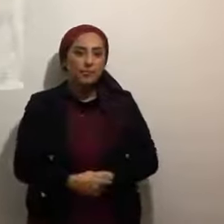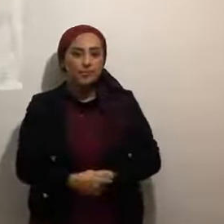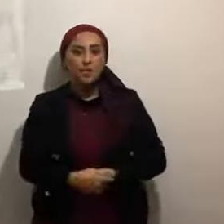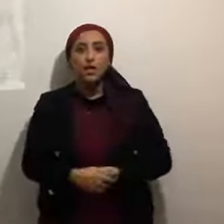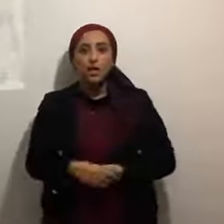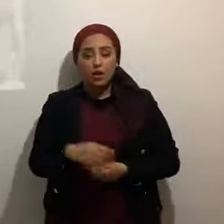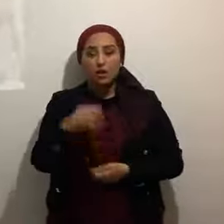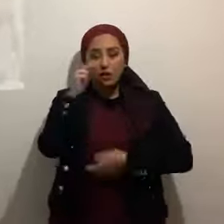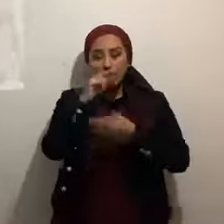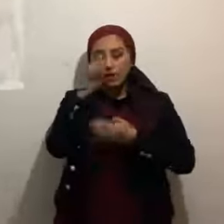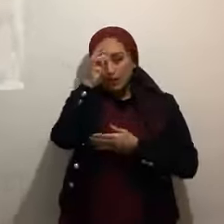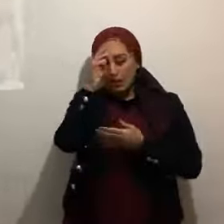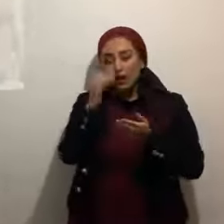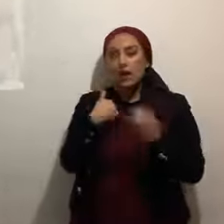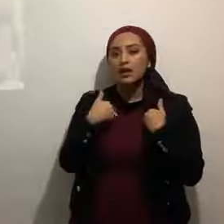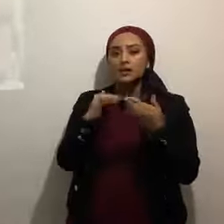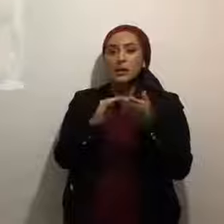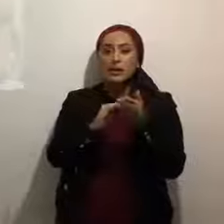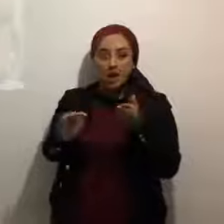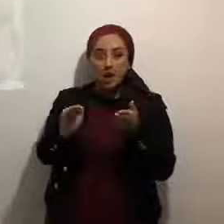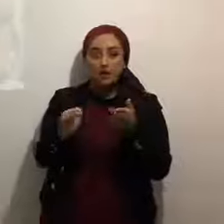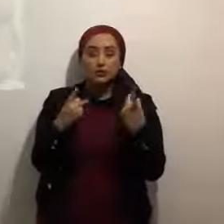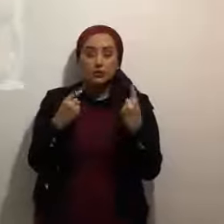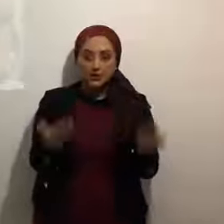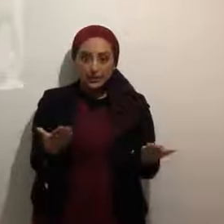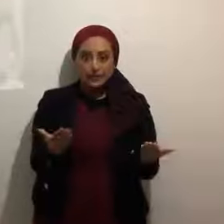Eterno ha permitido que se haga en esta